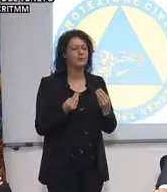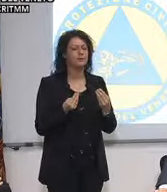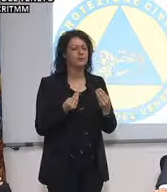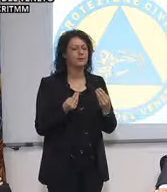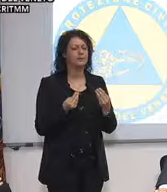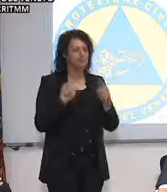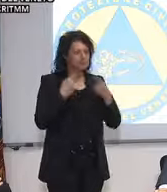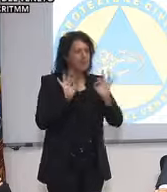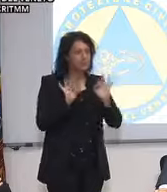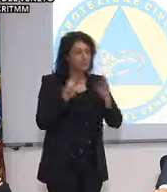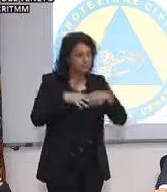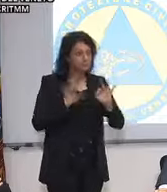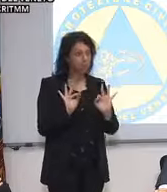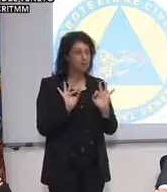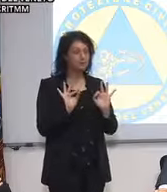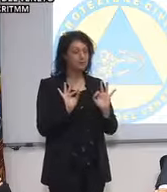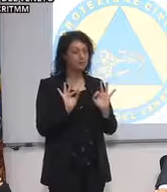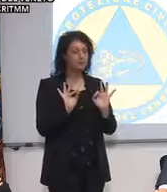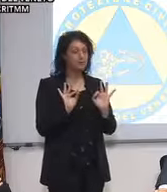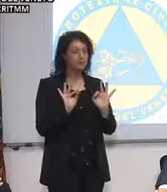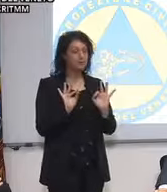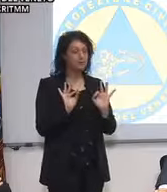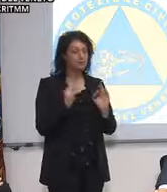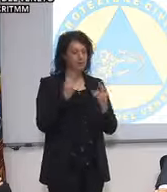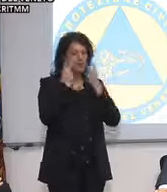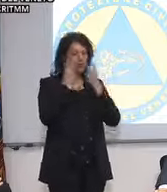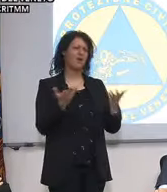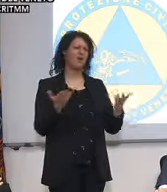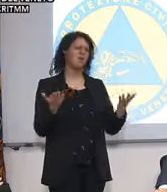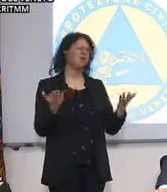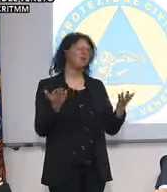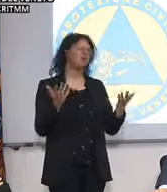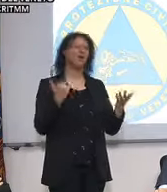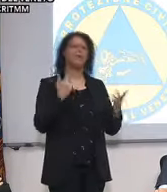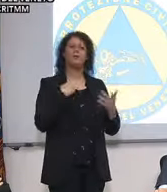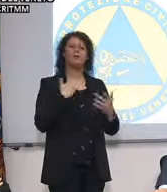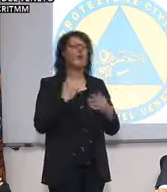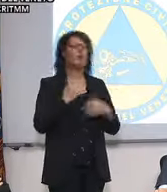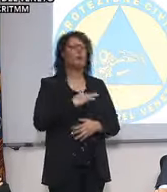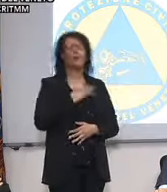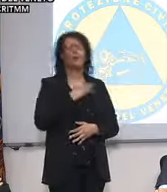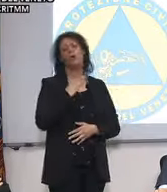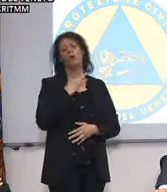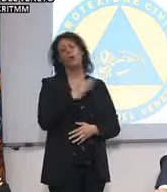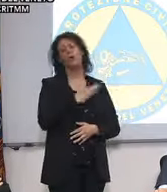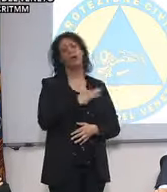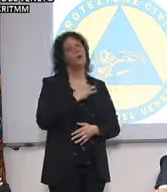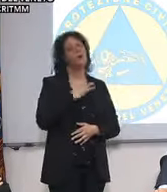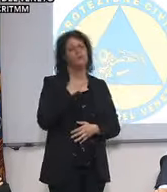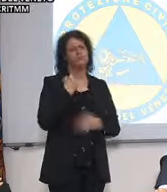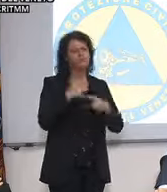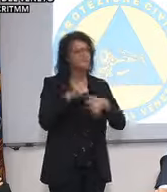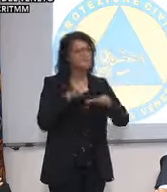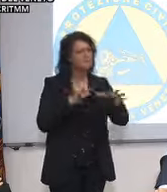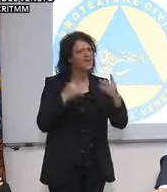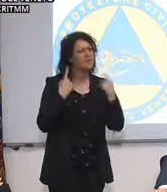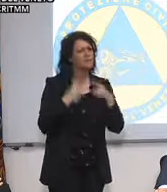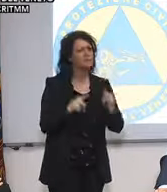roba che sta in piedi, guardate, cioè, assistiamo veramente a una lenta agonia con questo sistema. Ed